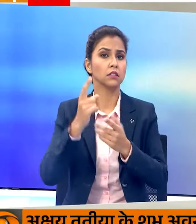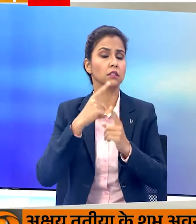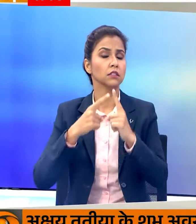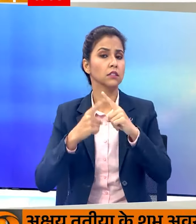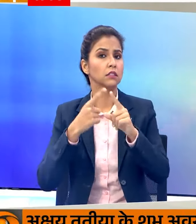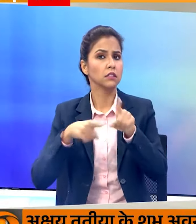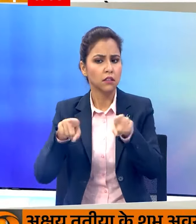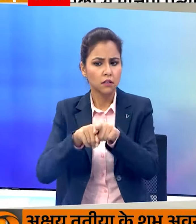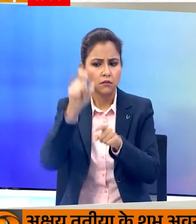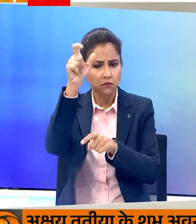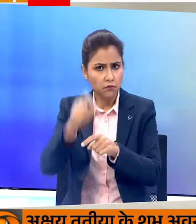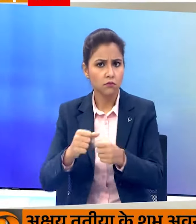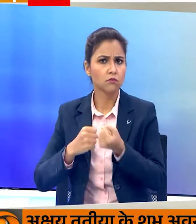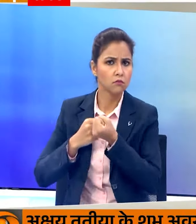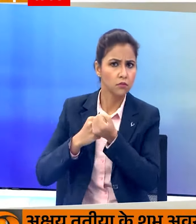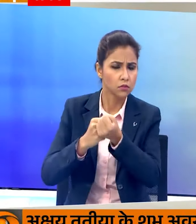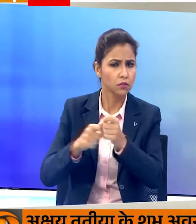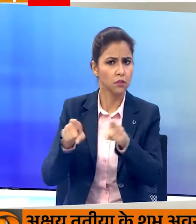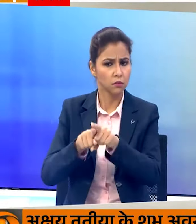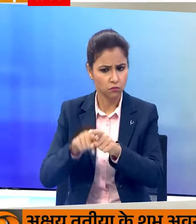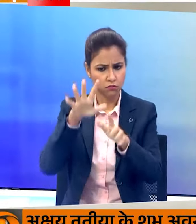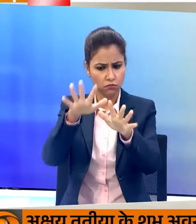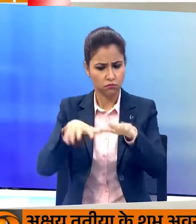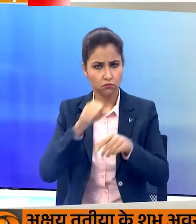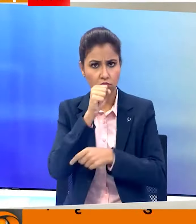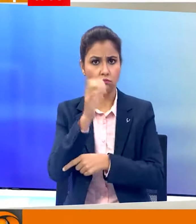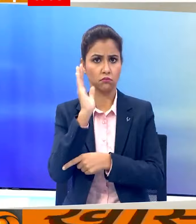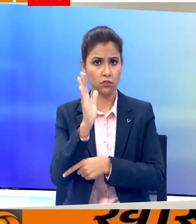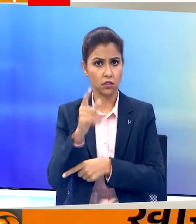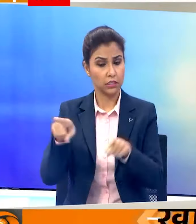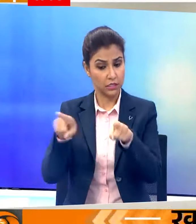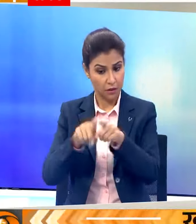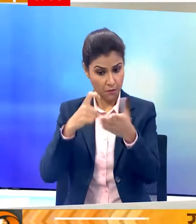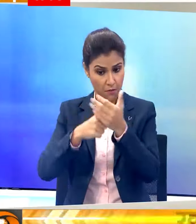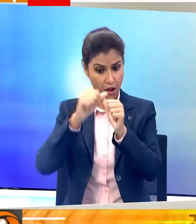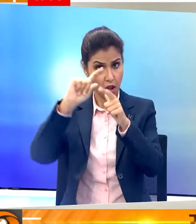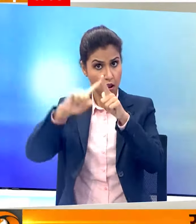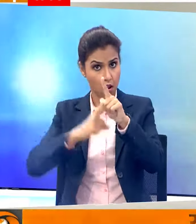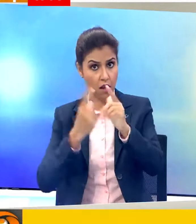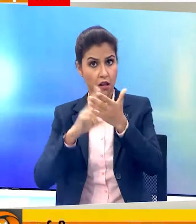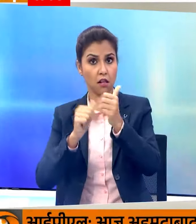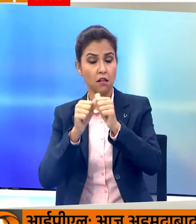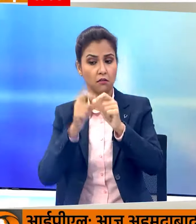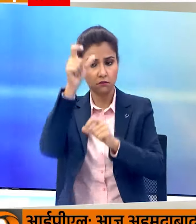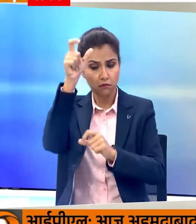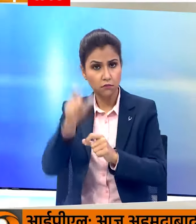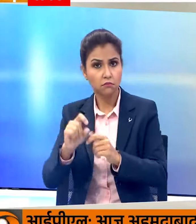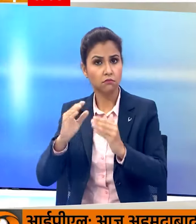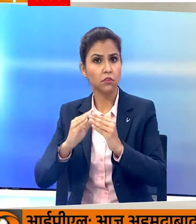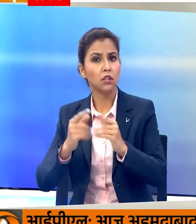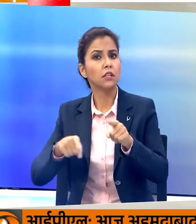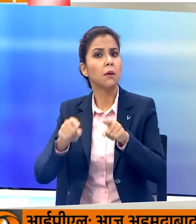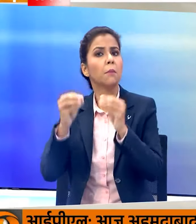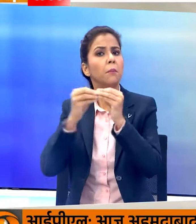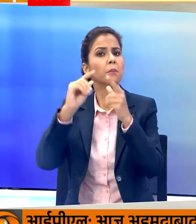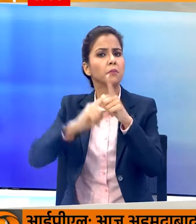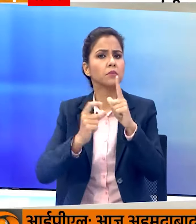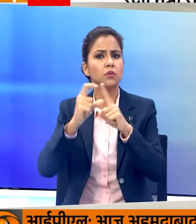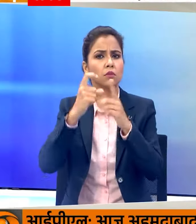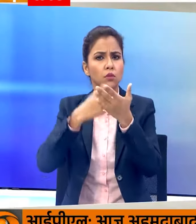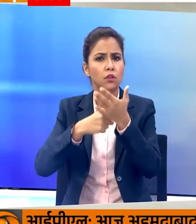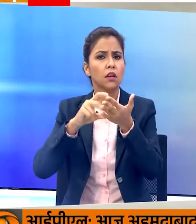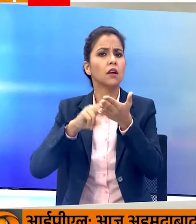में जनसभा को संबोधित करेंगे वहीं राजनाथ सिंह गढा लोकसभा सीट से भाजपा प्रत्याशी डॉक्टर निशिकांत